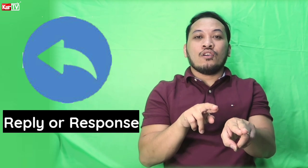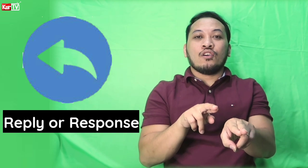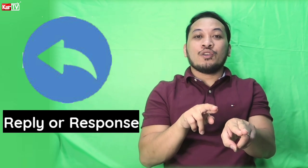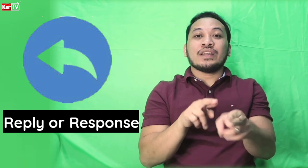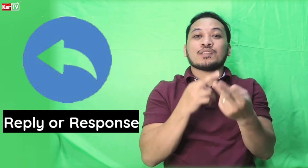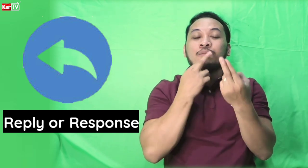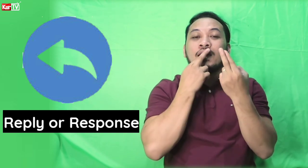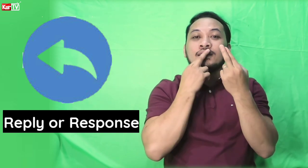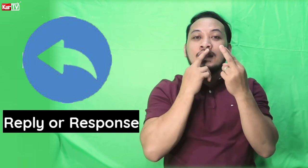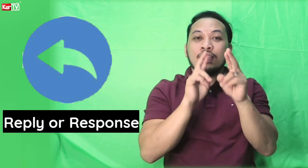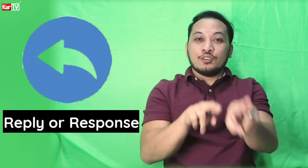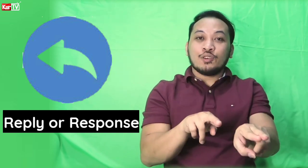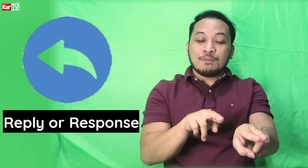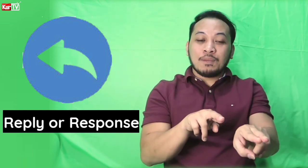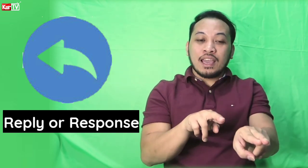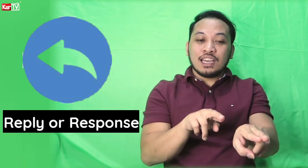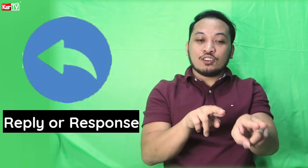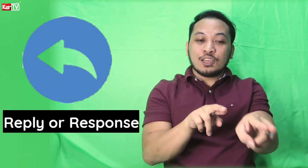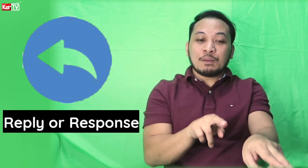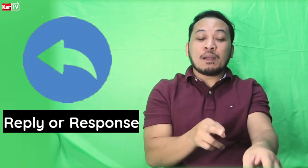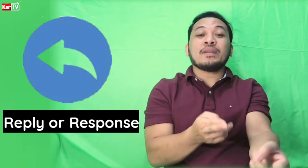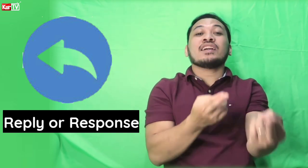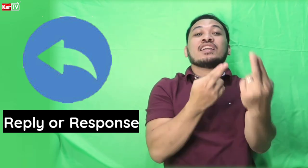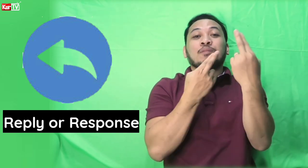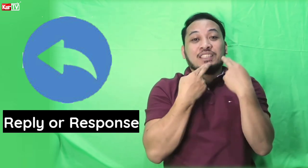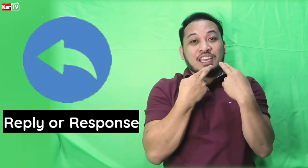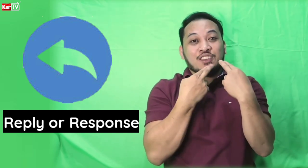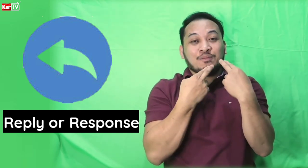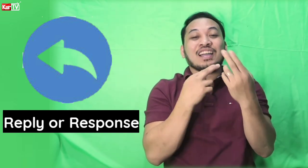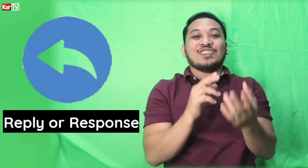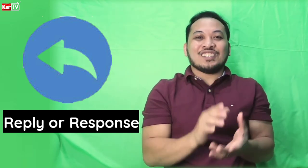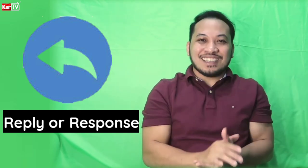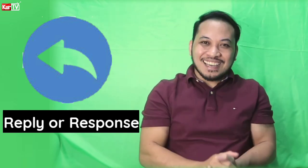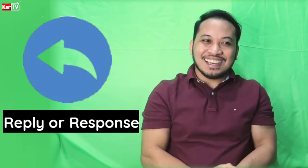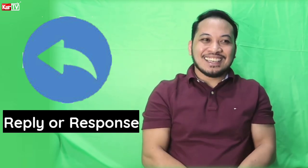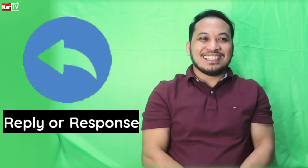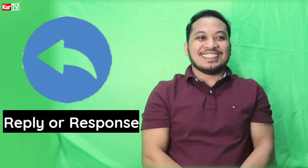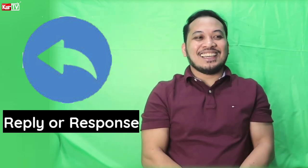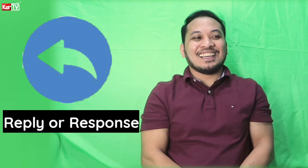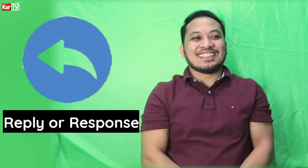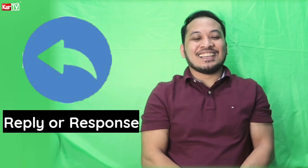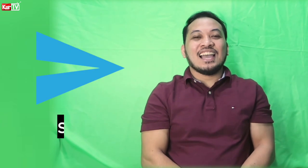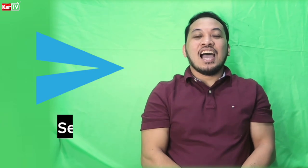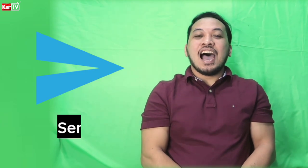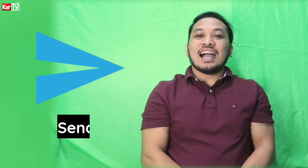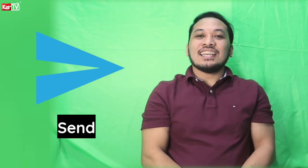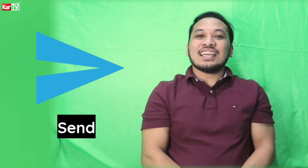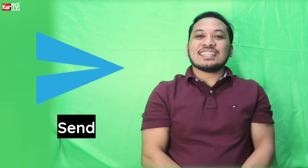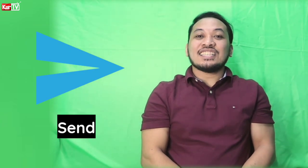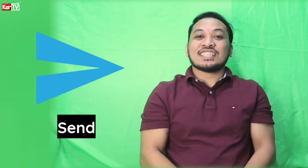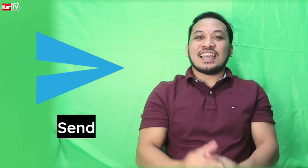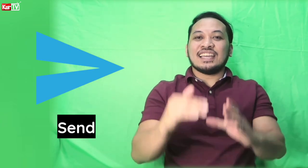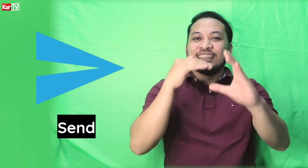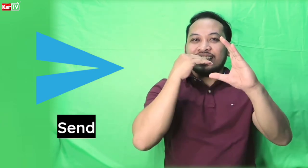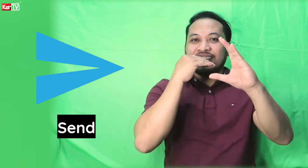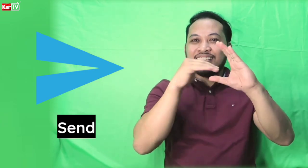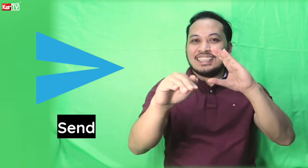or response. Yung reply, ganun siya. Pag may nag-response sa inyo, pag ganun siya. Yes. Ang next is send.